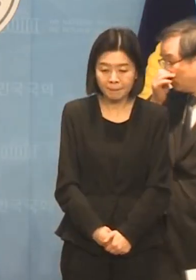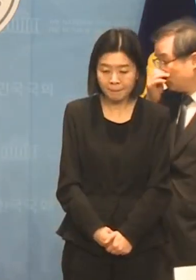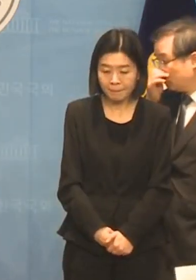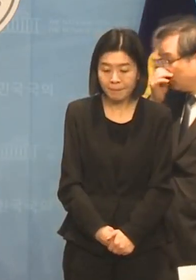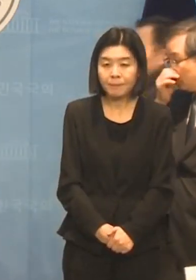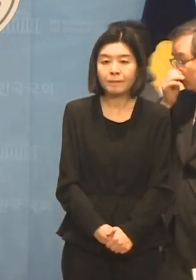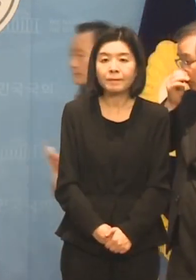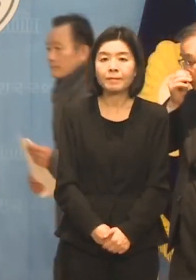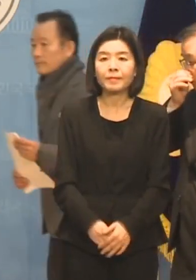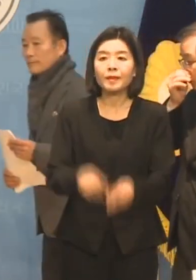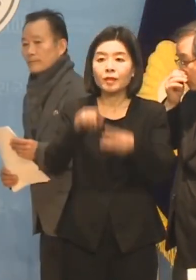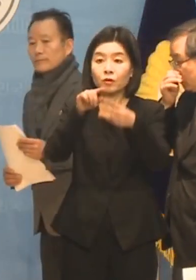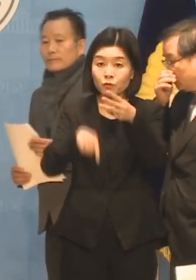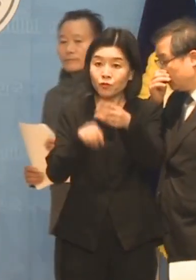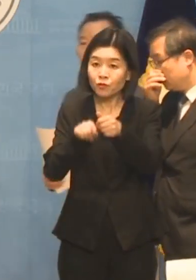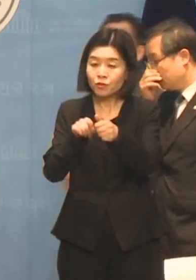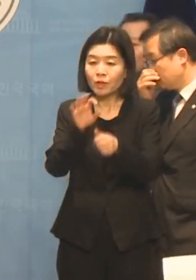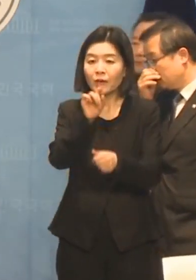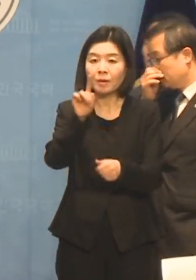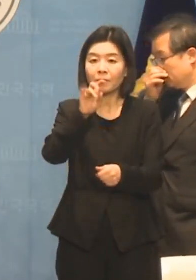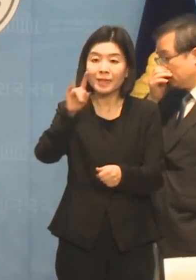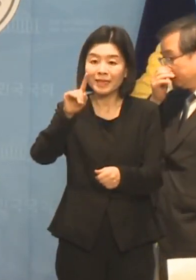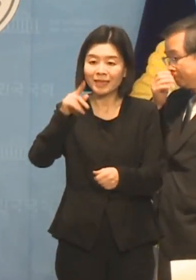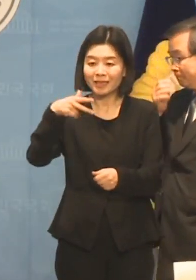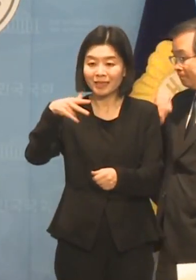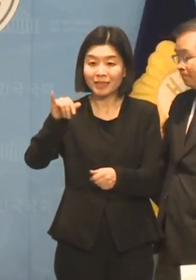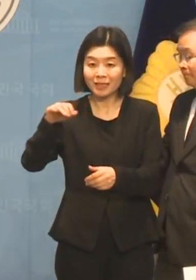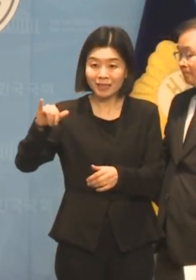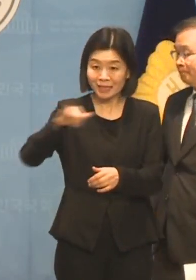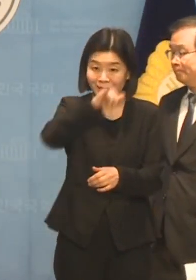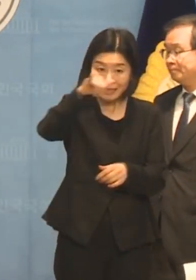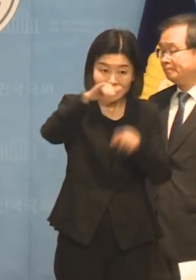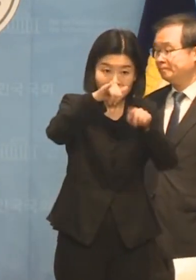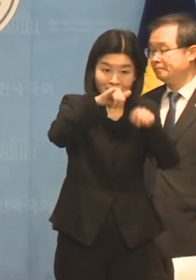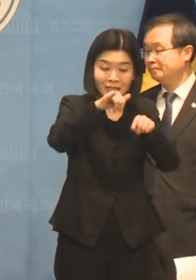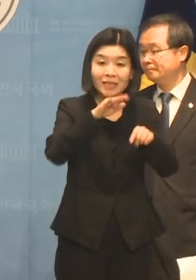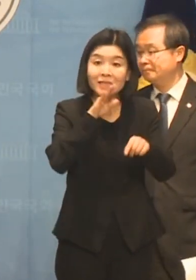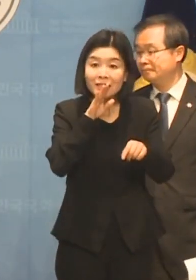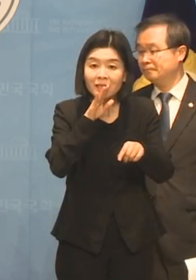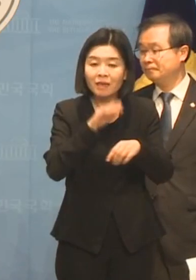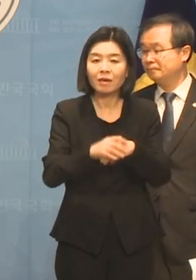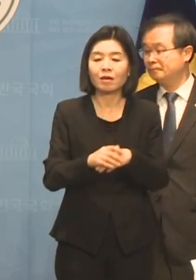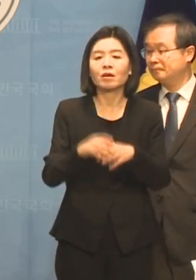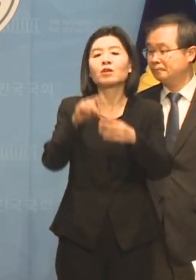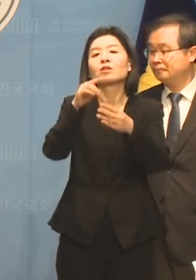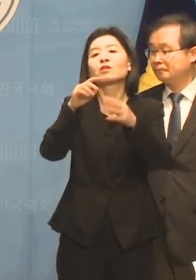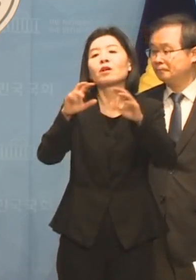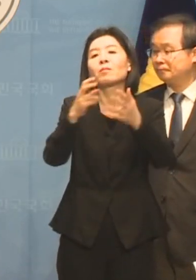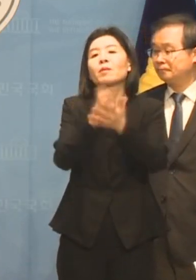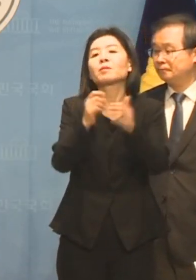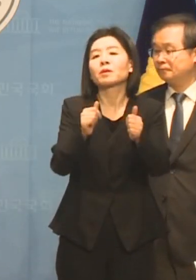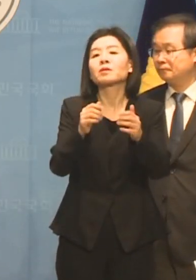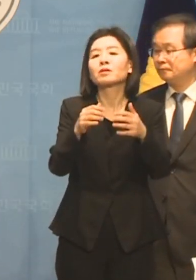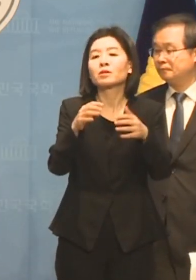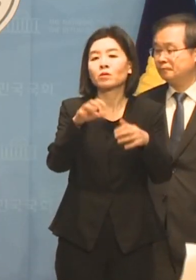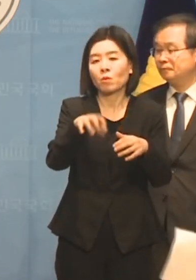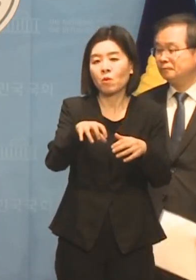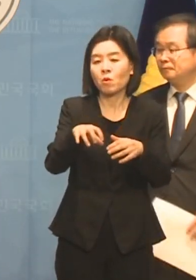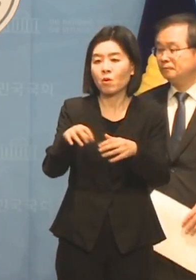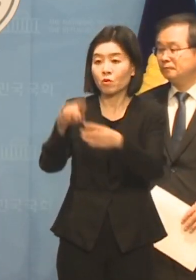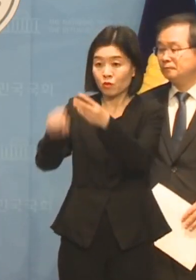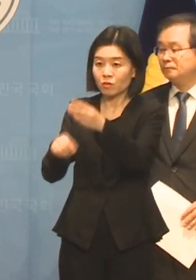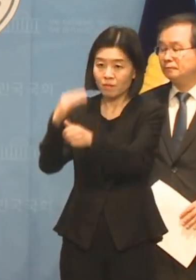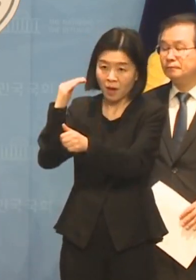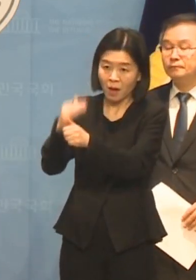네, 윤석열의 아파치 북도발 유도 외환 작전 실체에 드러나 헌법재판소는 조속히 윤석열을 파면하라. 더불어민주당 윤석열